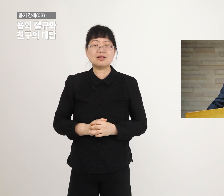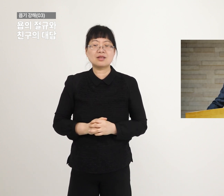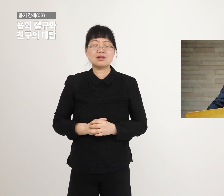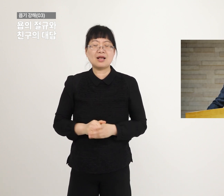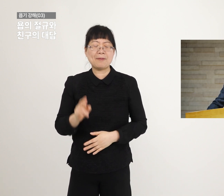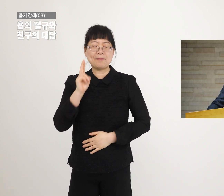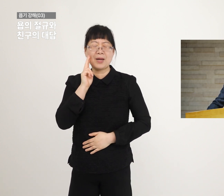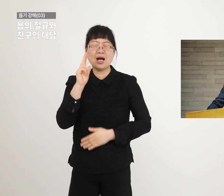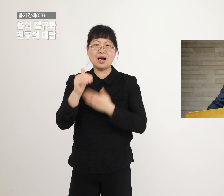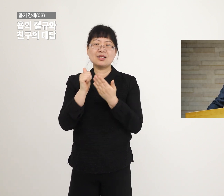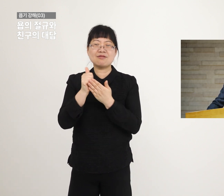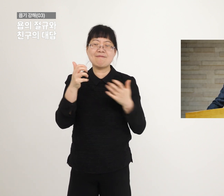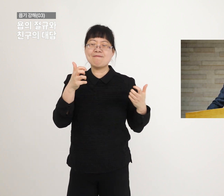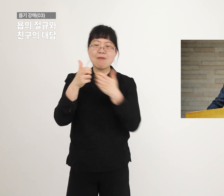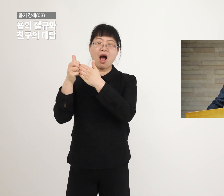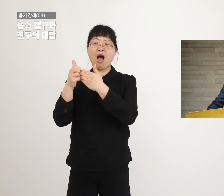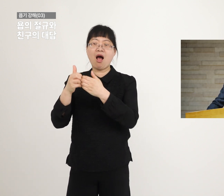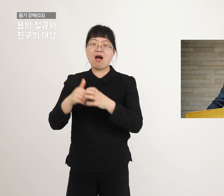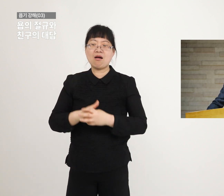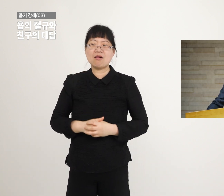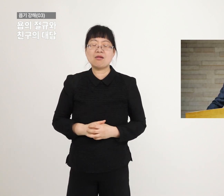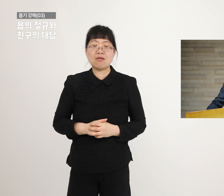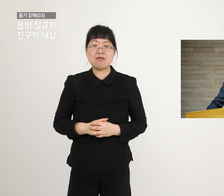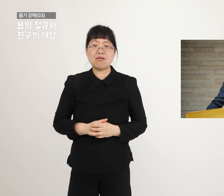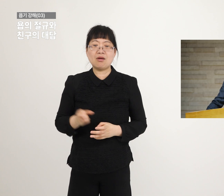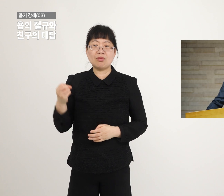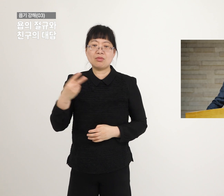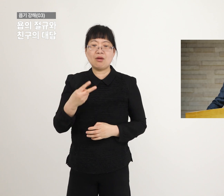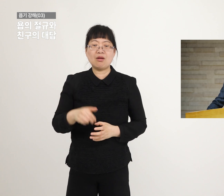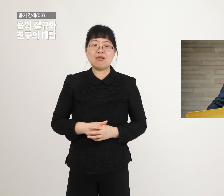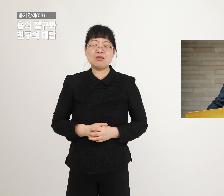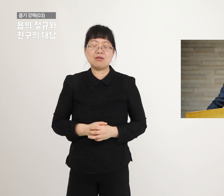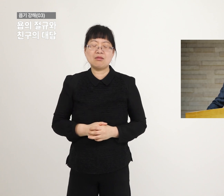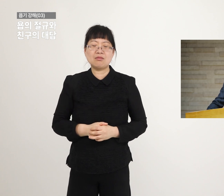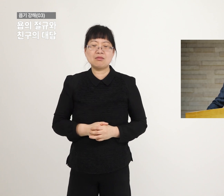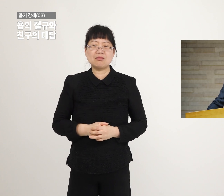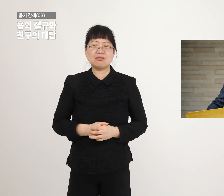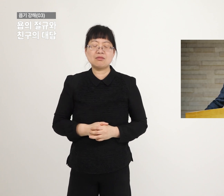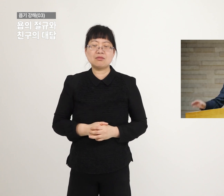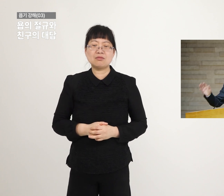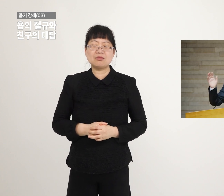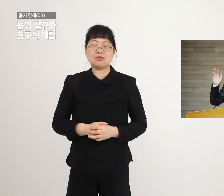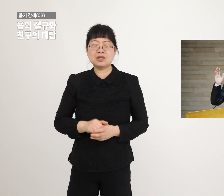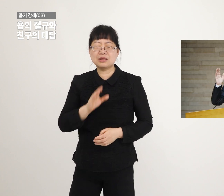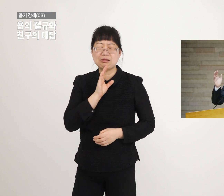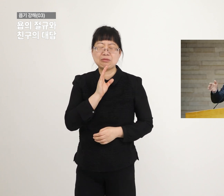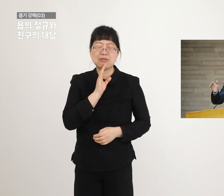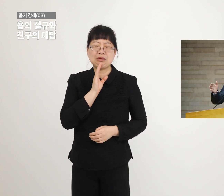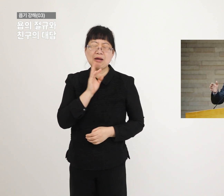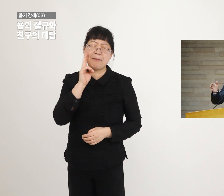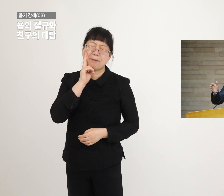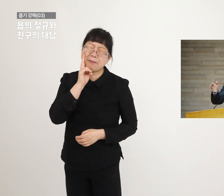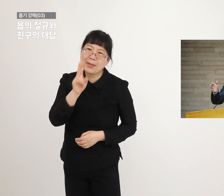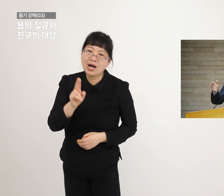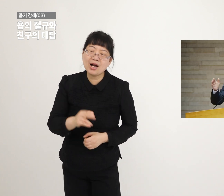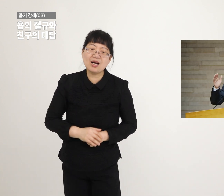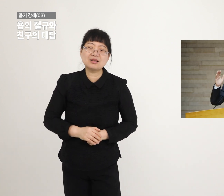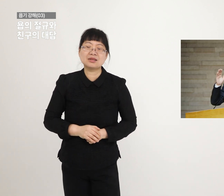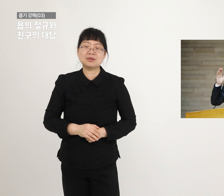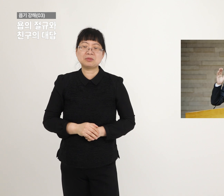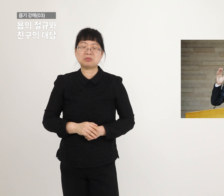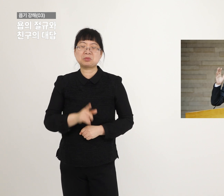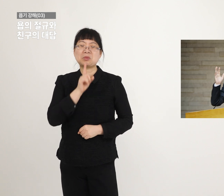격렬하게 하나님 앞에 대듭니다. 그리고 분기탱천에서 아주 거친